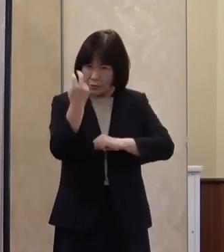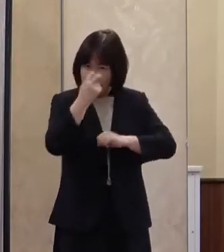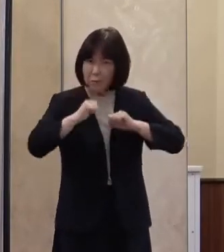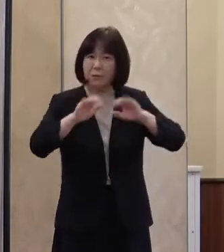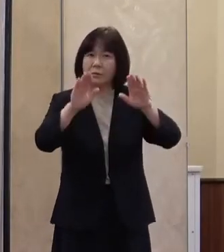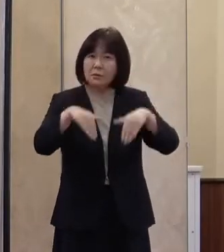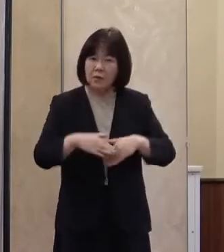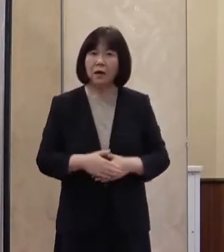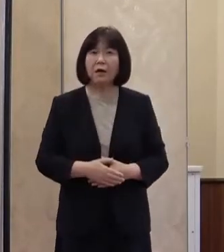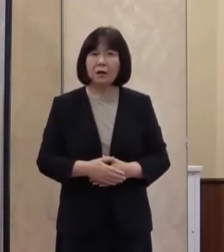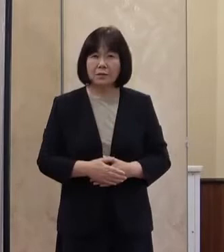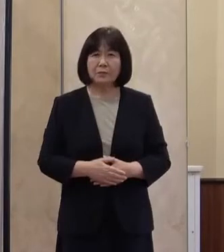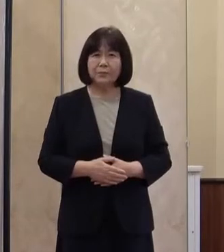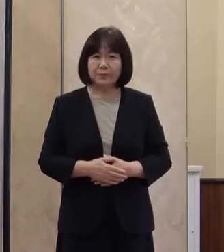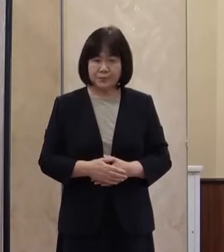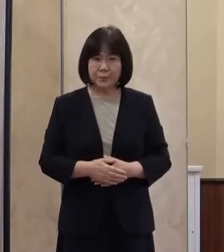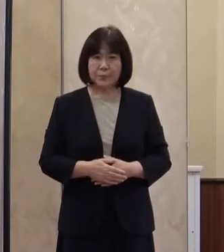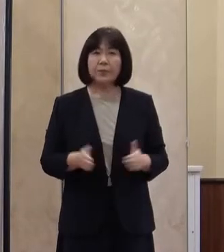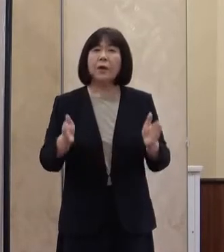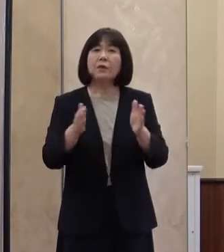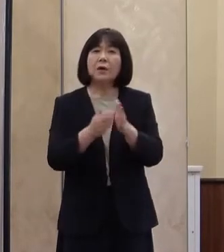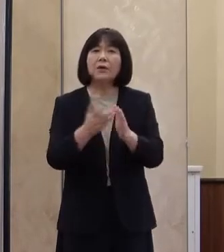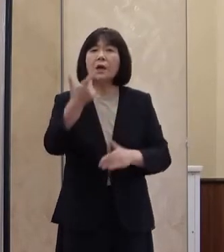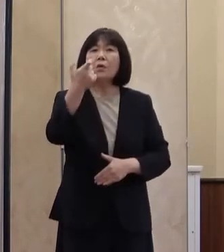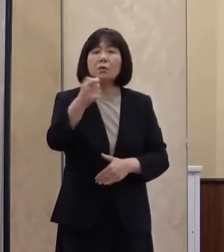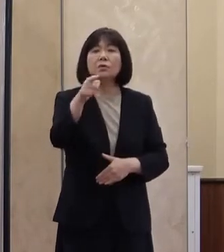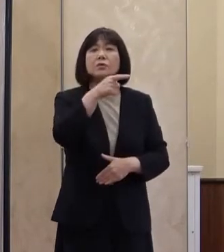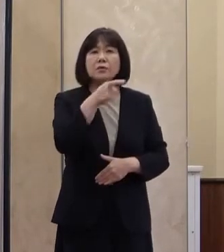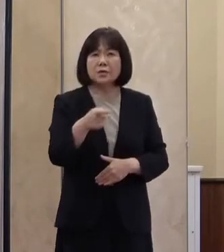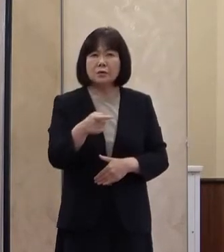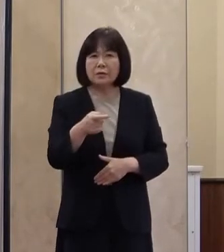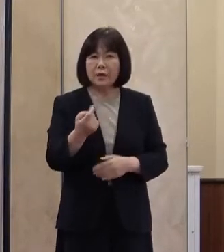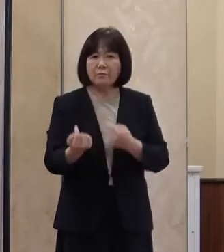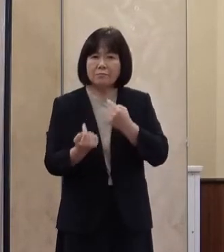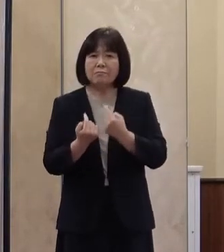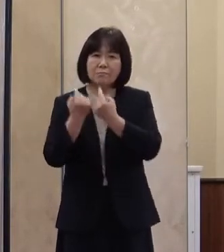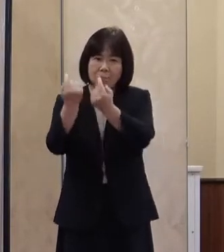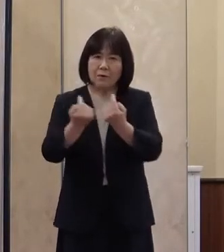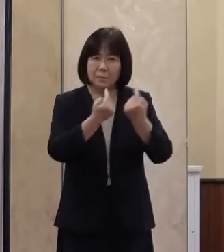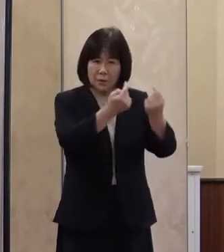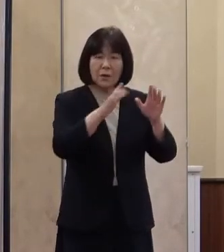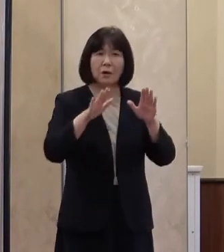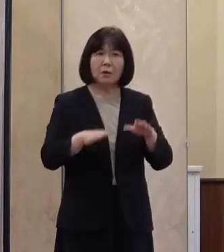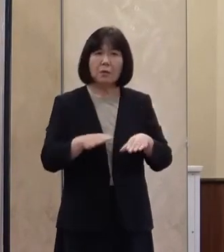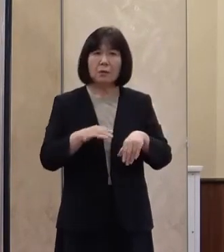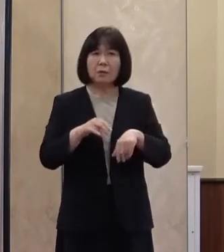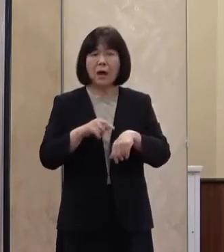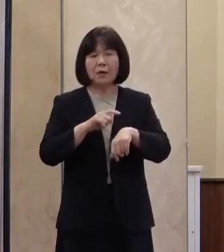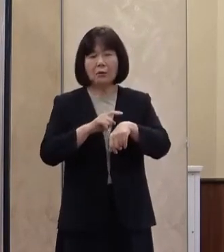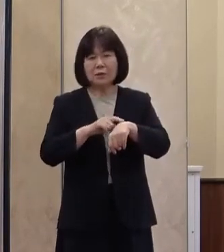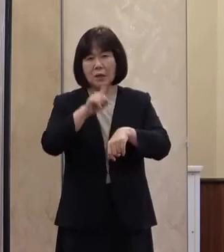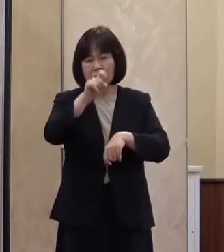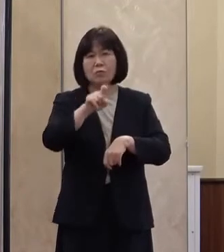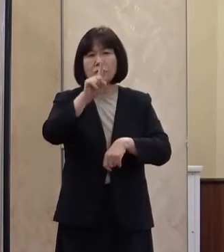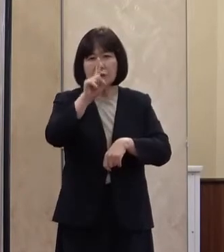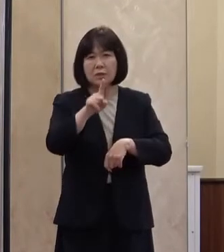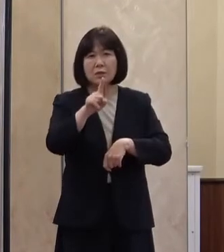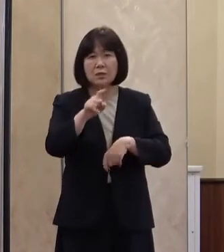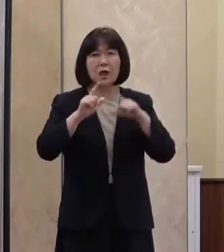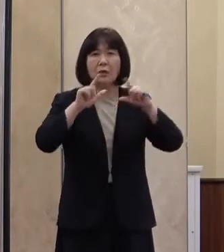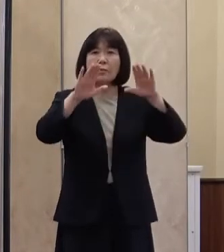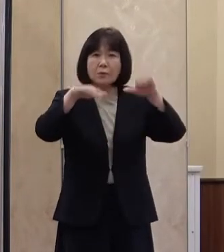べ60名体制で実施をいたしました。今日の11時に府警から発表しましたが、計8名